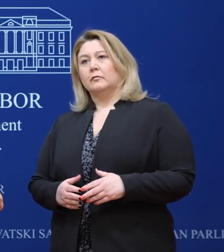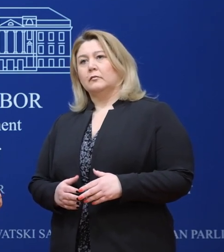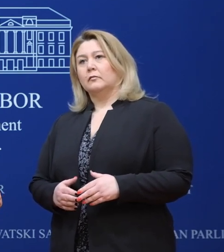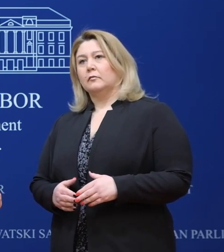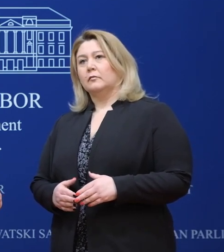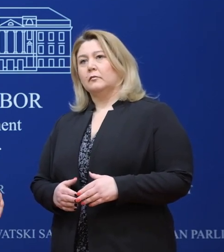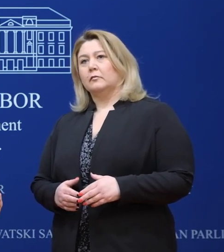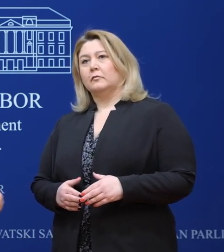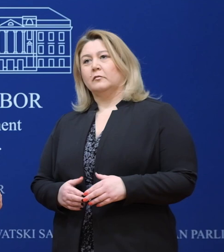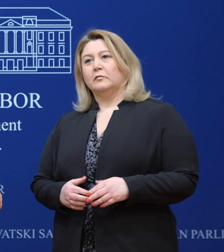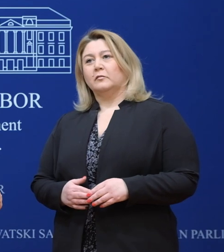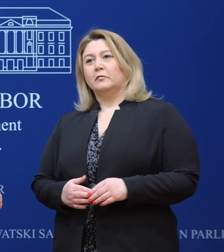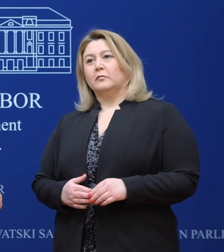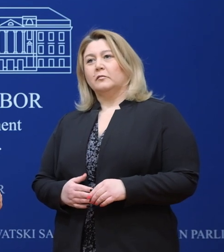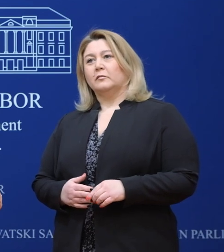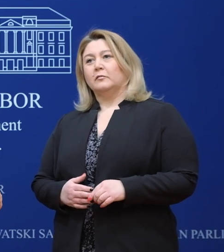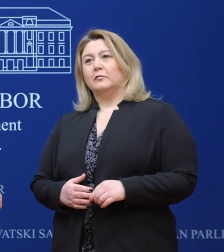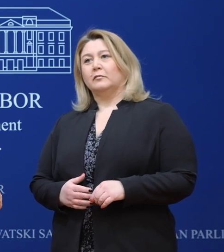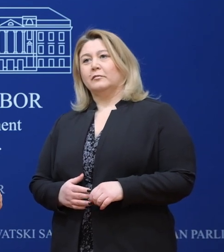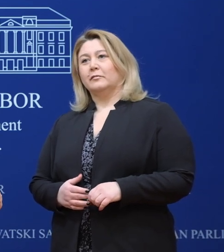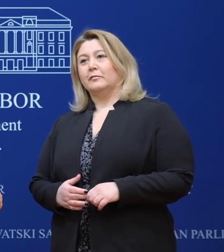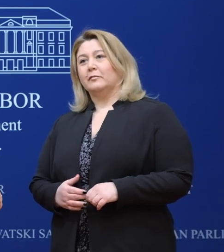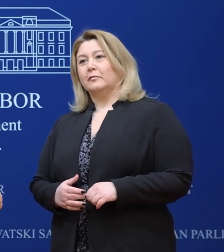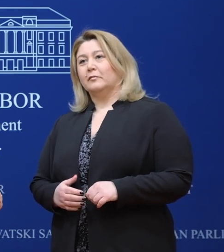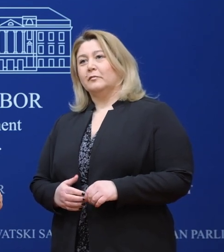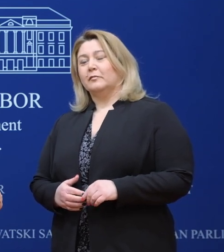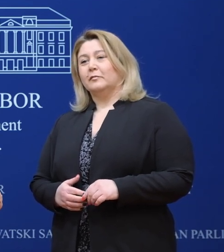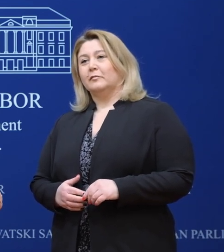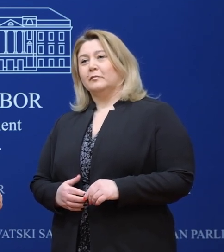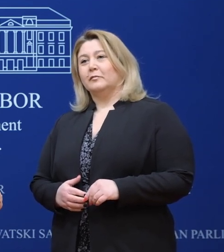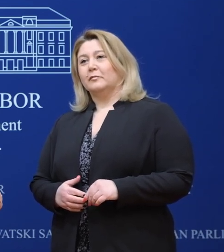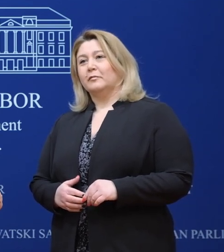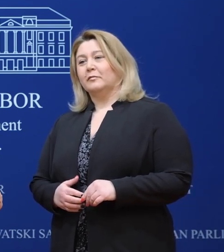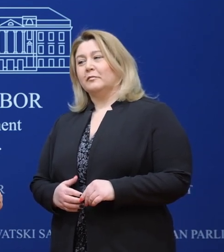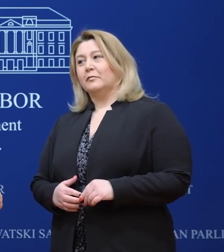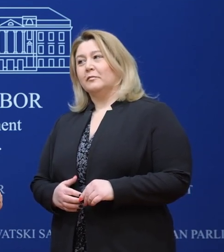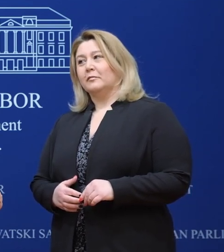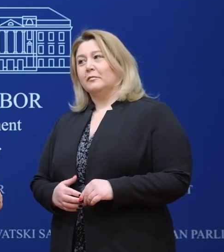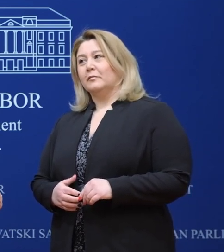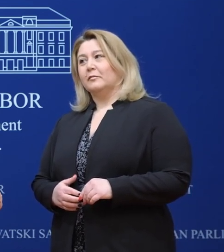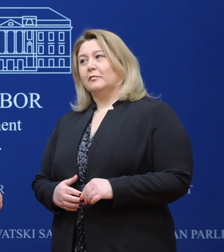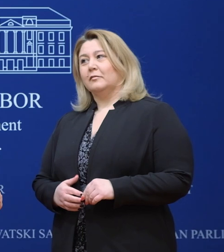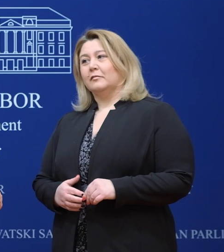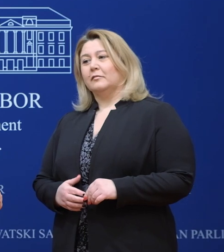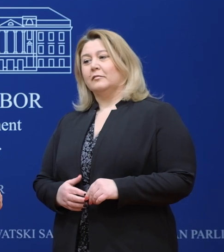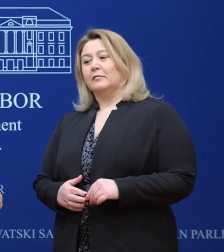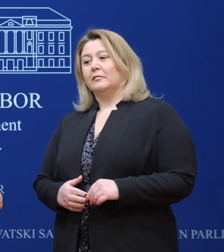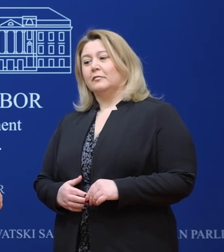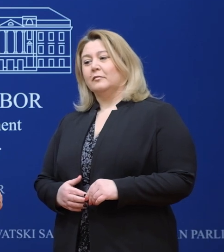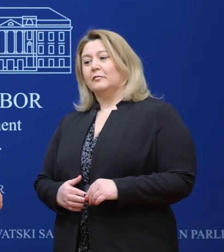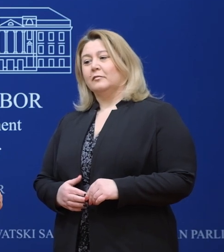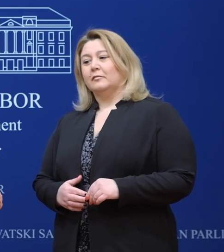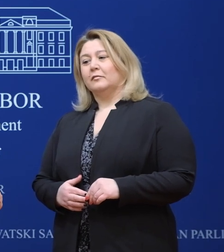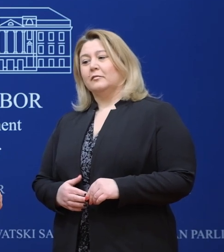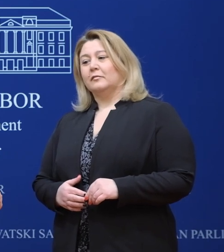Pa zato... Saborski zastupnici izloženi, to me zanima. Zato što je imati vlast u državi